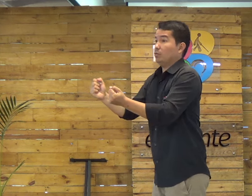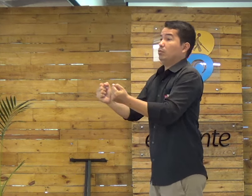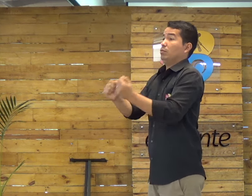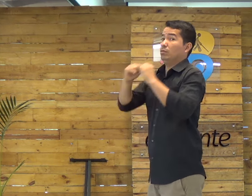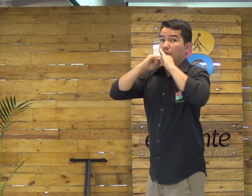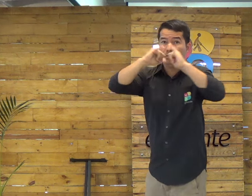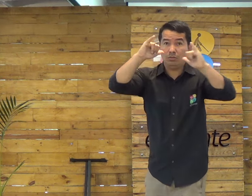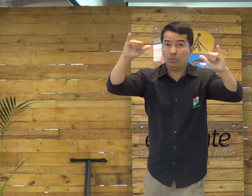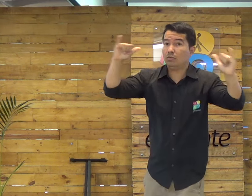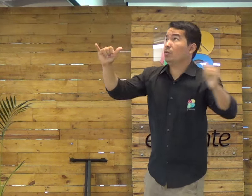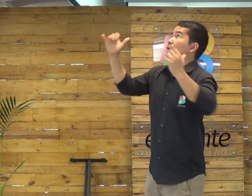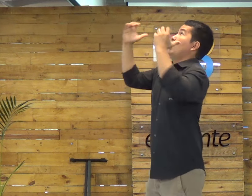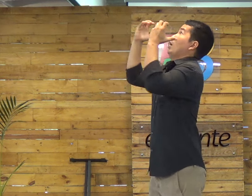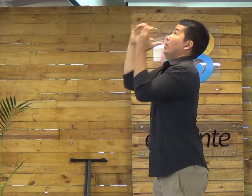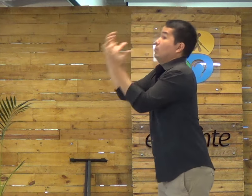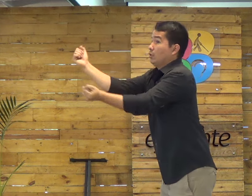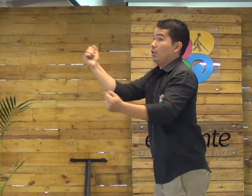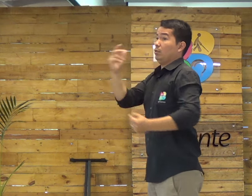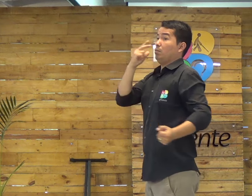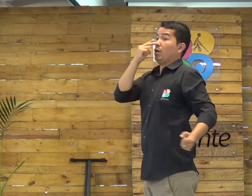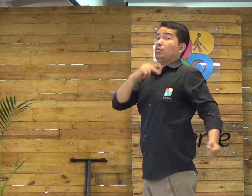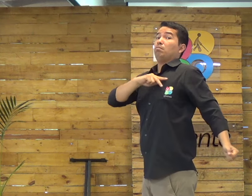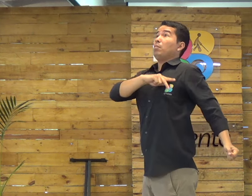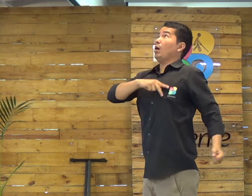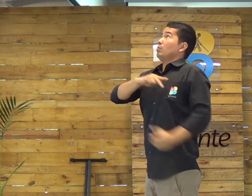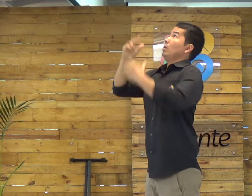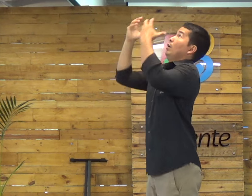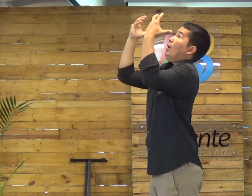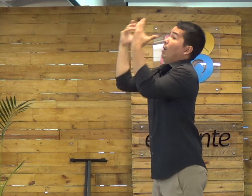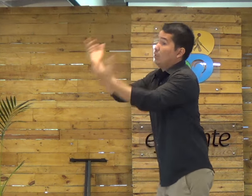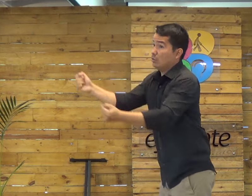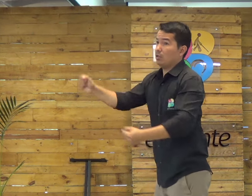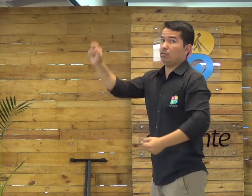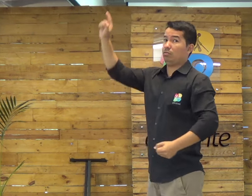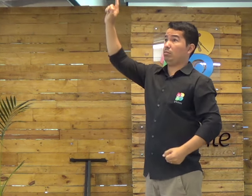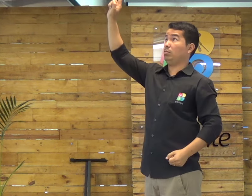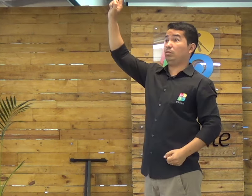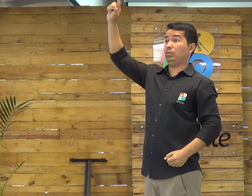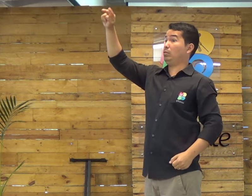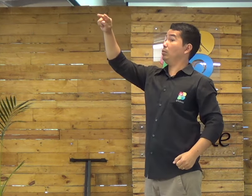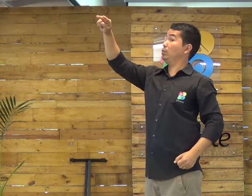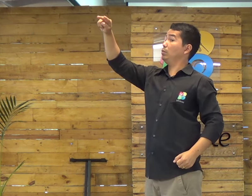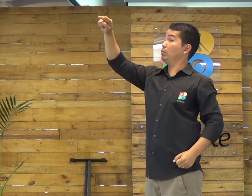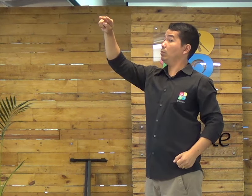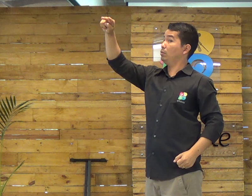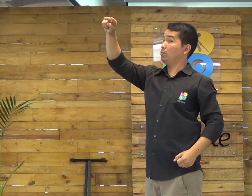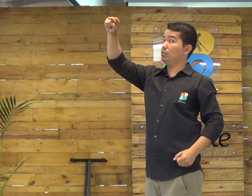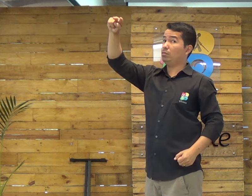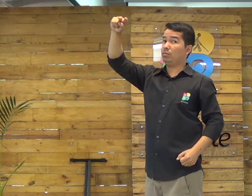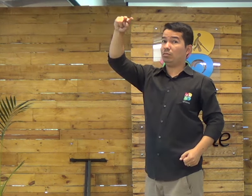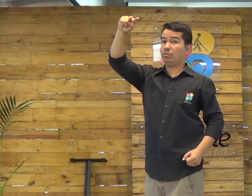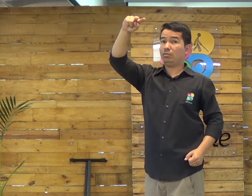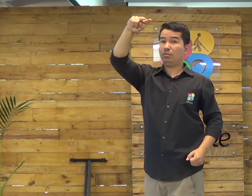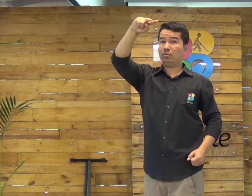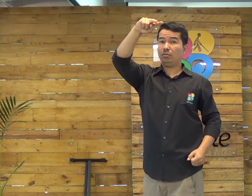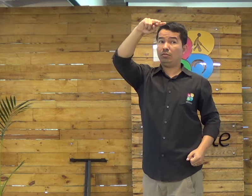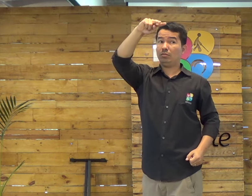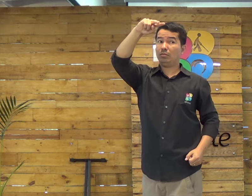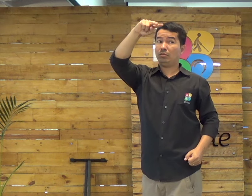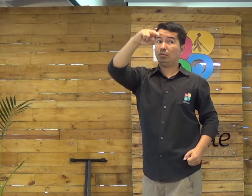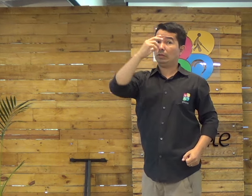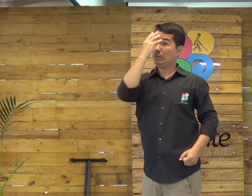em Deus. Você quer falar do Senhor para as pessoas também. Quer ser que nem Paulo. Falar de Deus. Deus olhando.